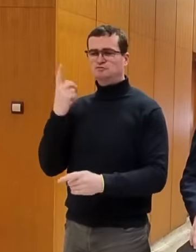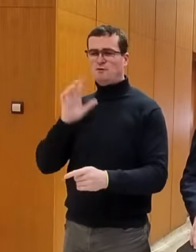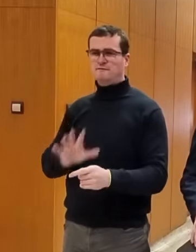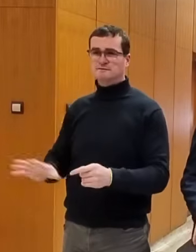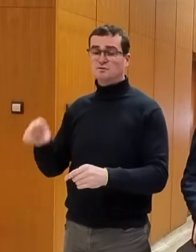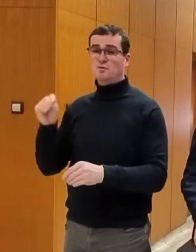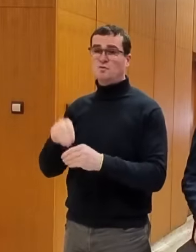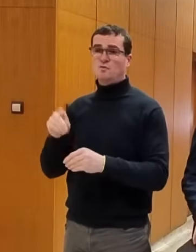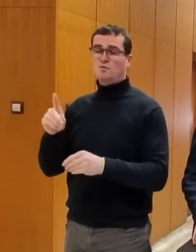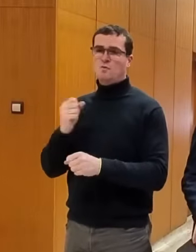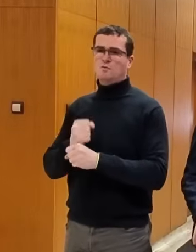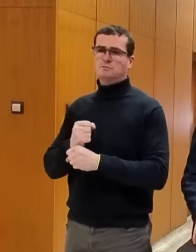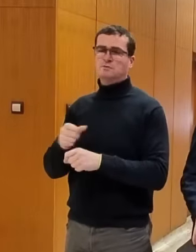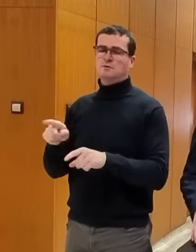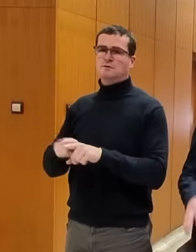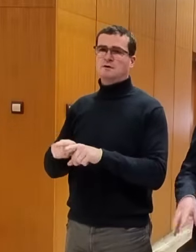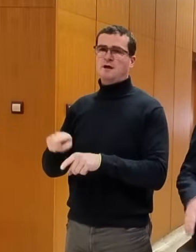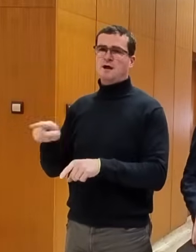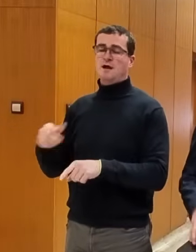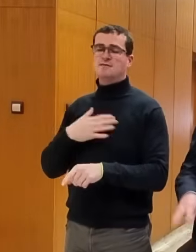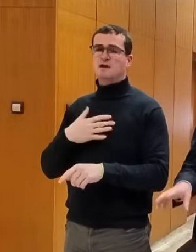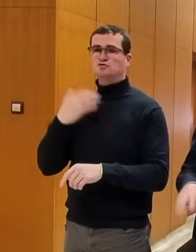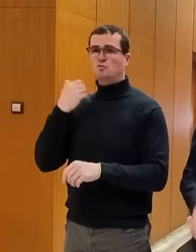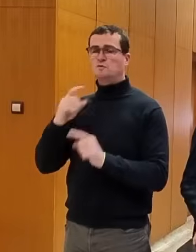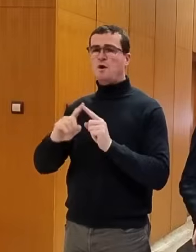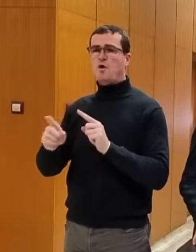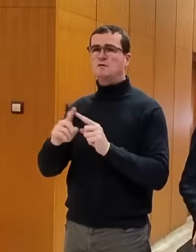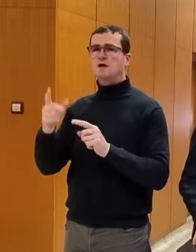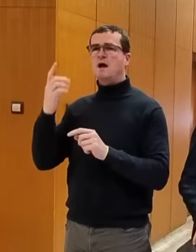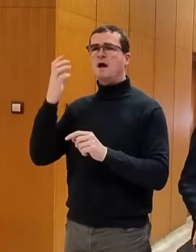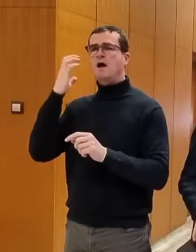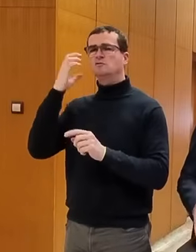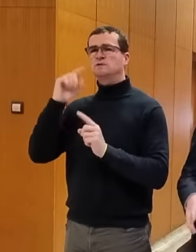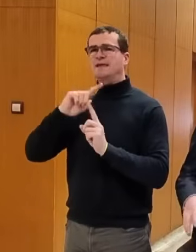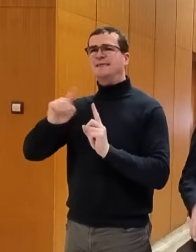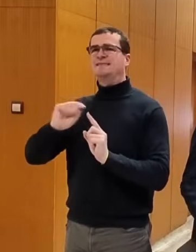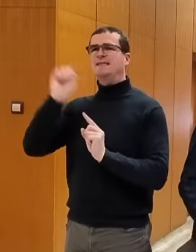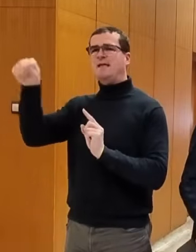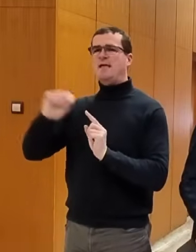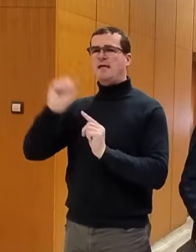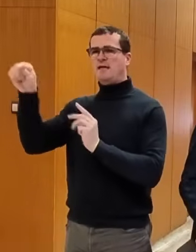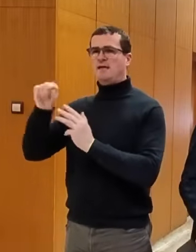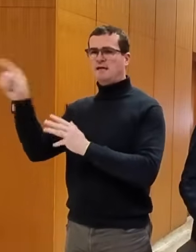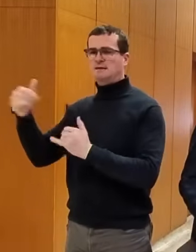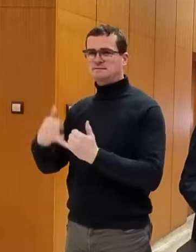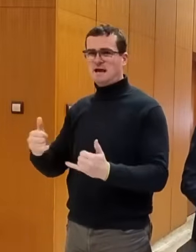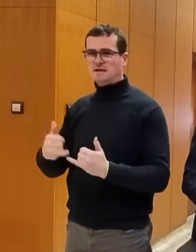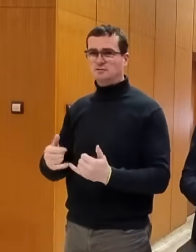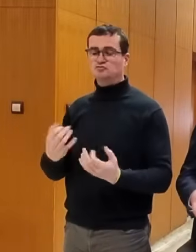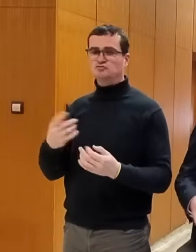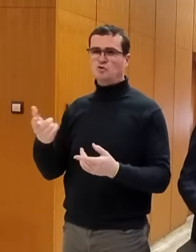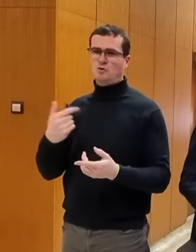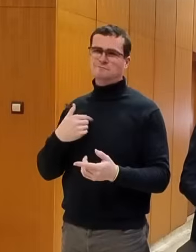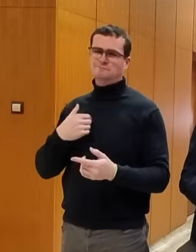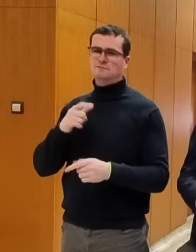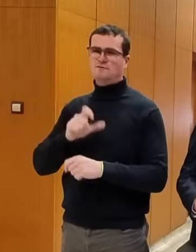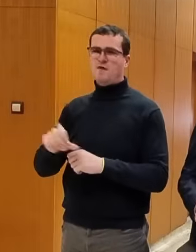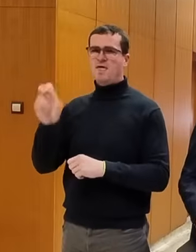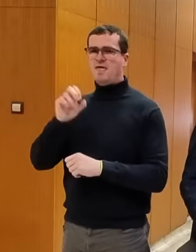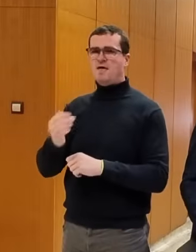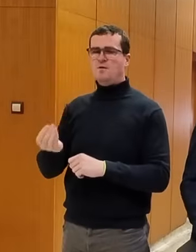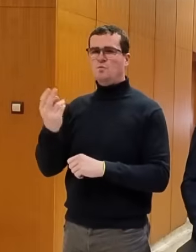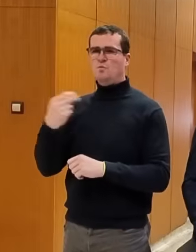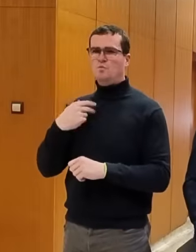Slovensku, čo môže spôsobiť aj to, že naši ľudia chodia páchať trestnú činnosť inám, že vyvážame trestnú činnosť do zahraničia, čo tiež asi z hľadiska Európskej